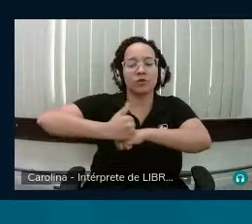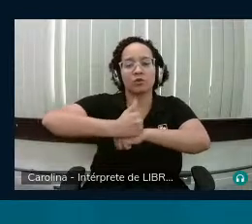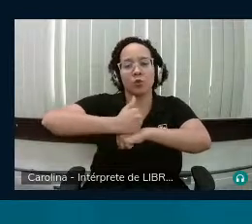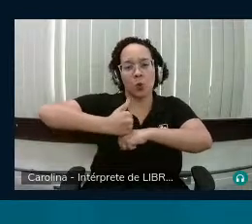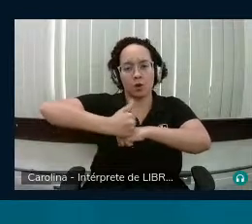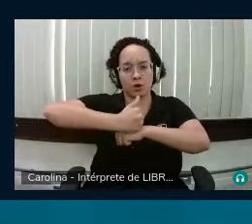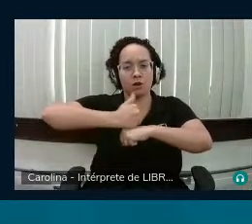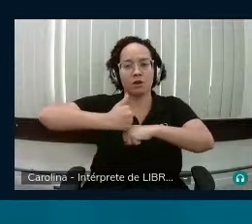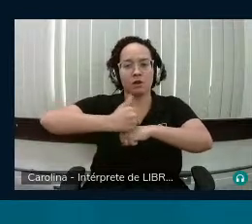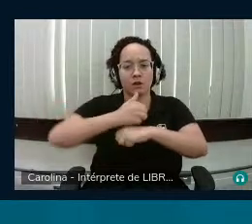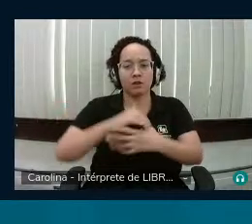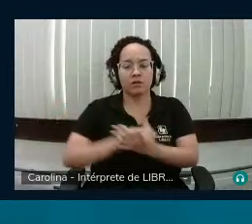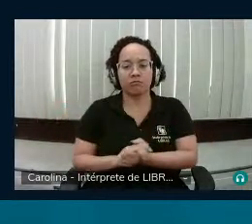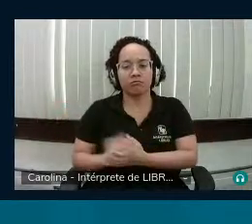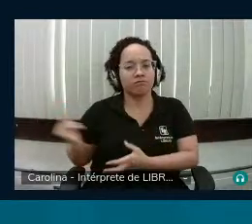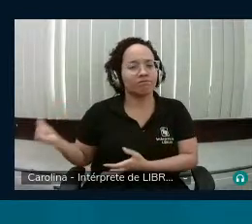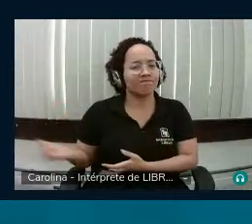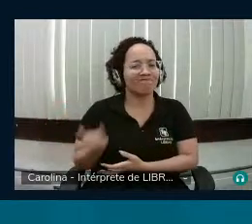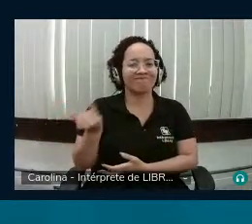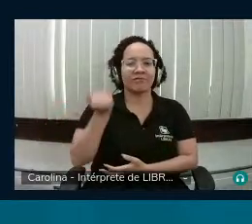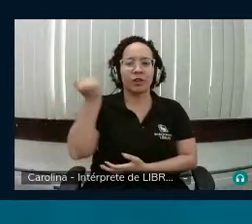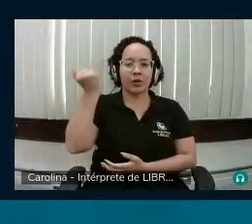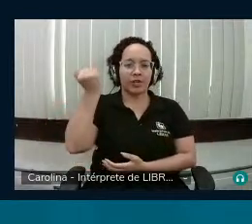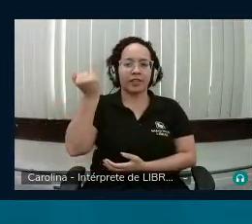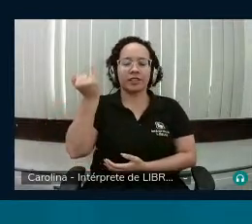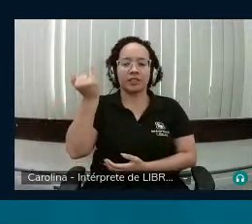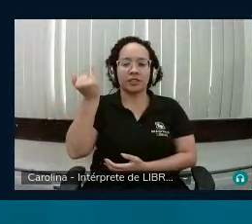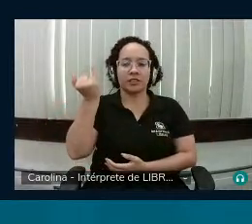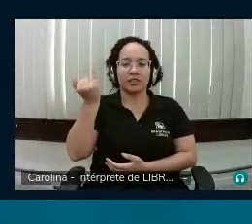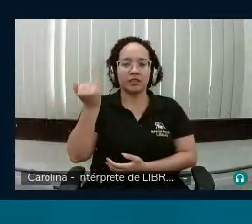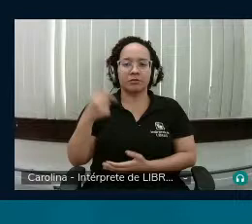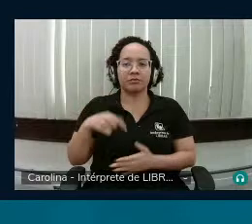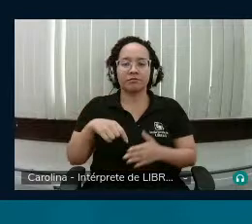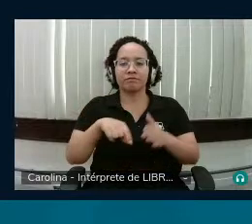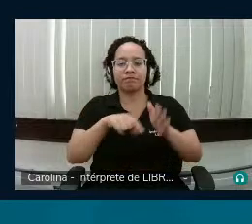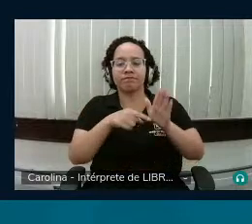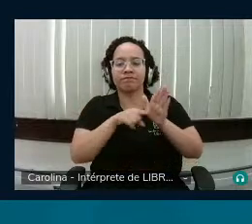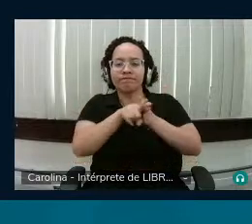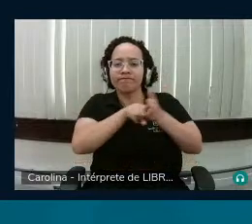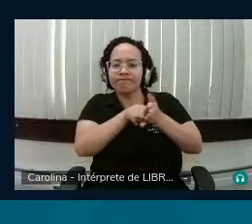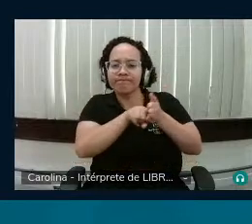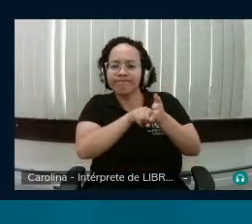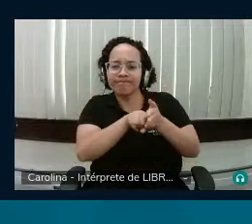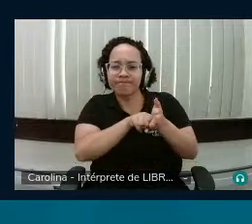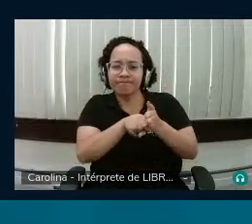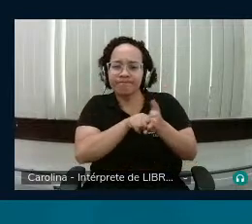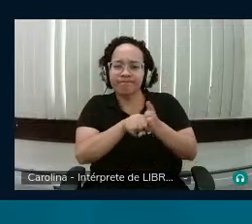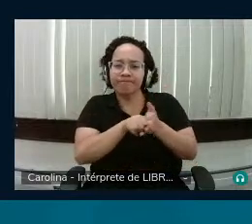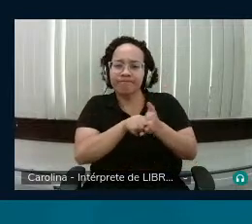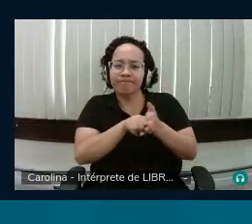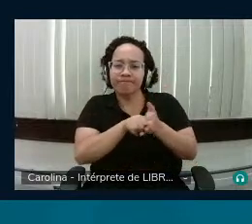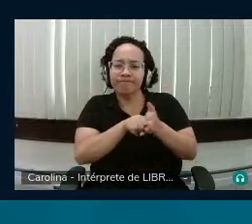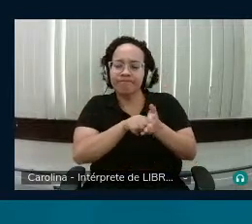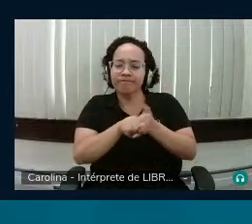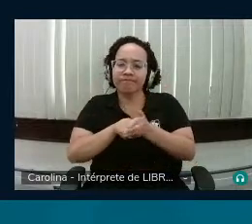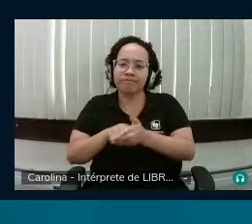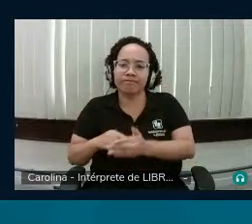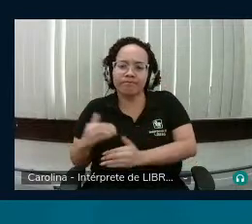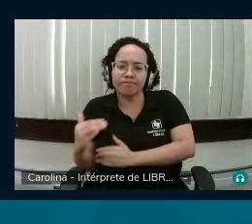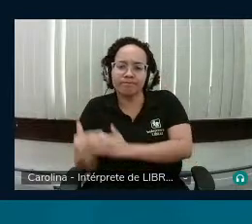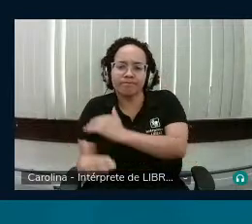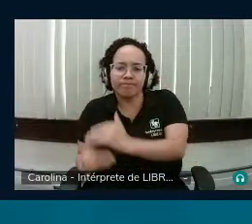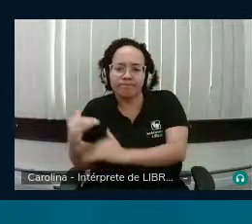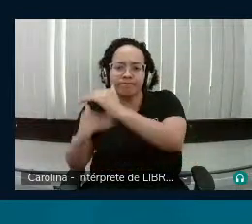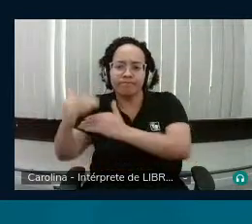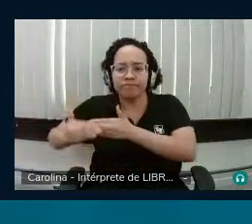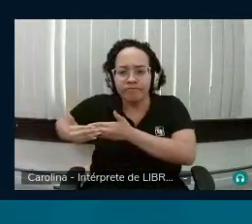importância da pesquisa que mostra para a gente os avanços, né, o quanto